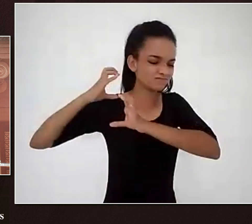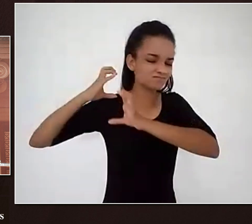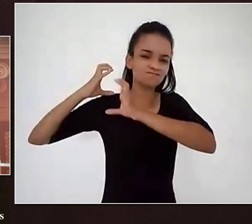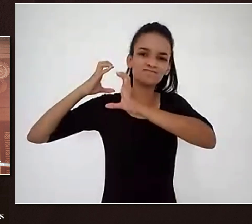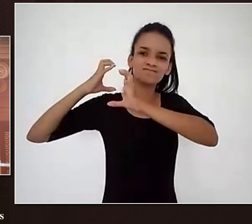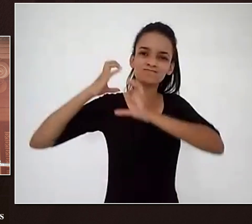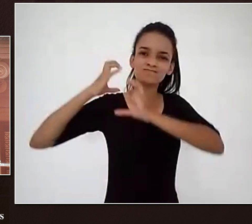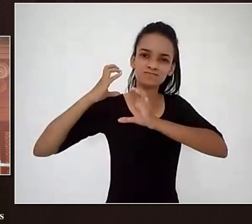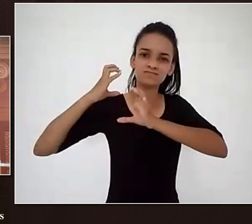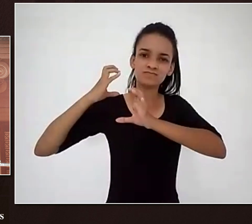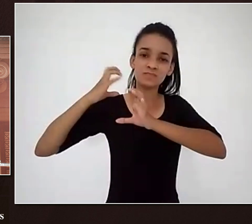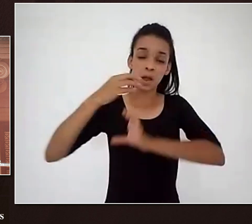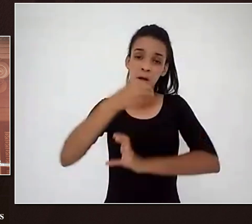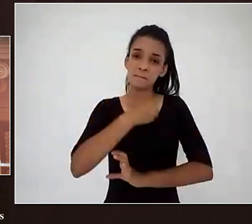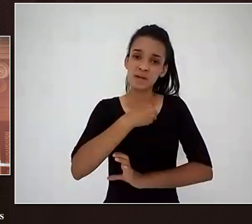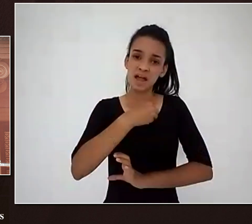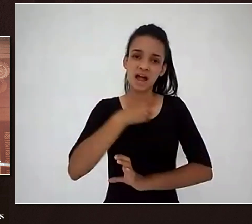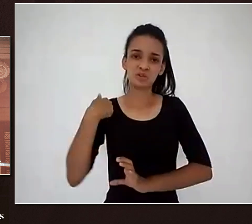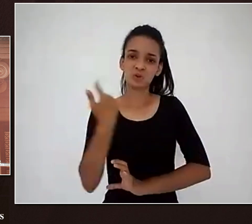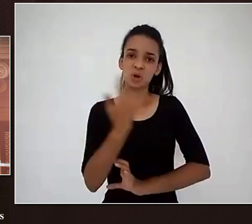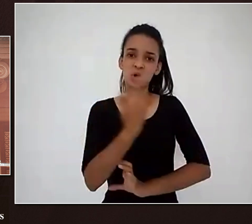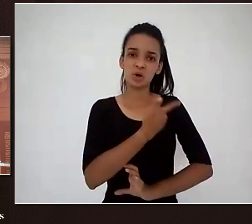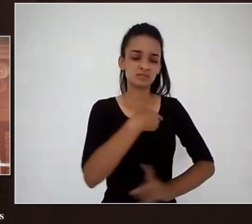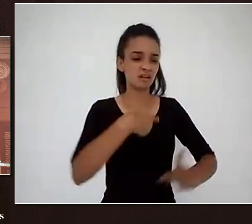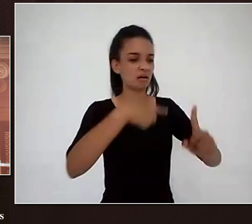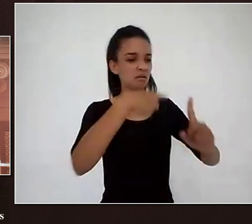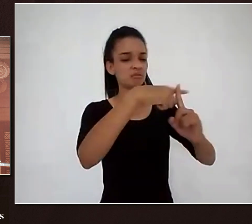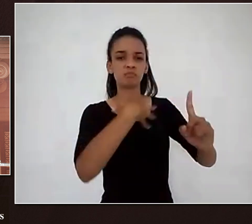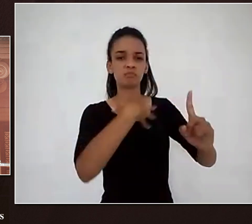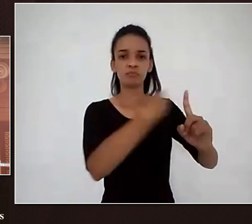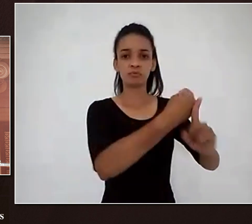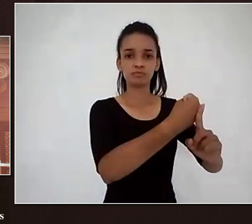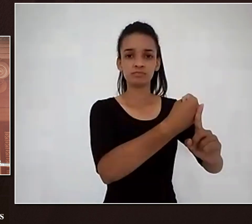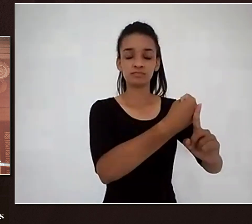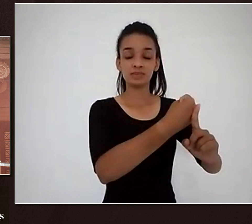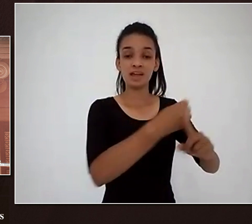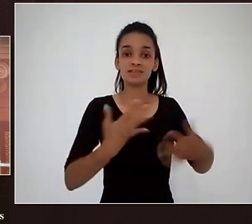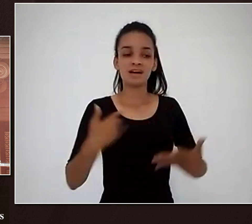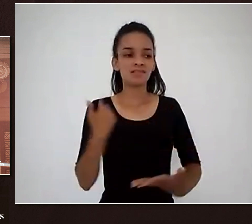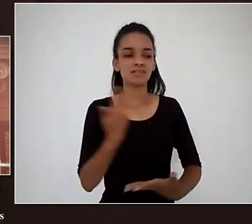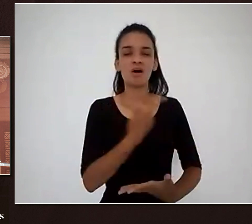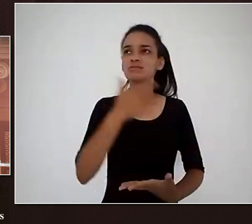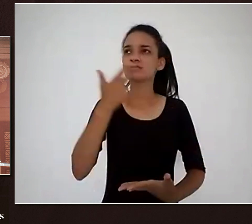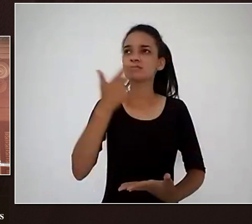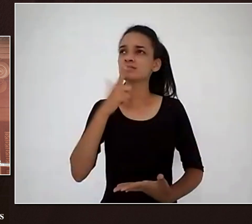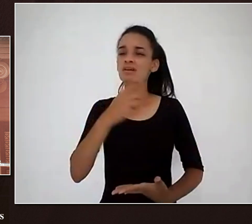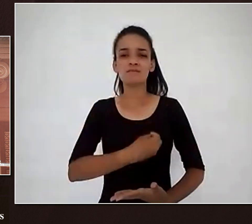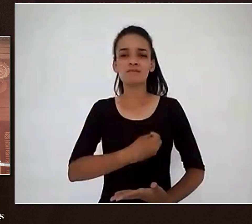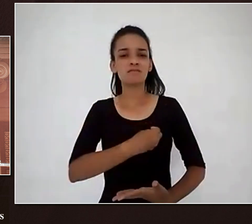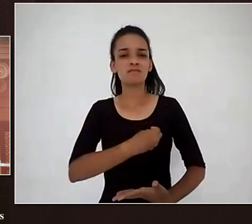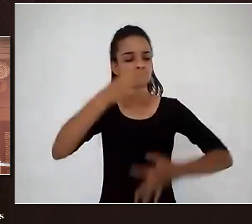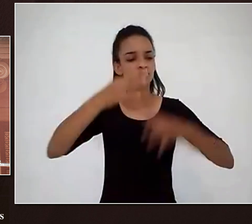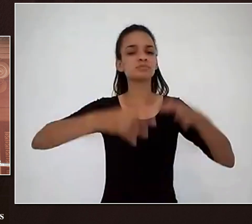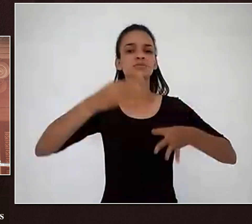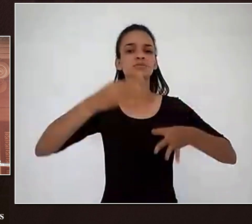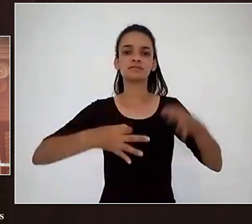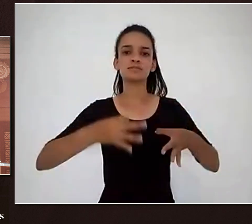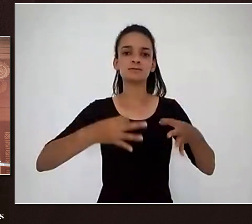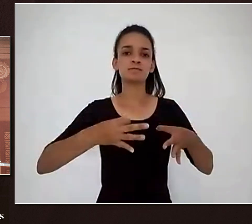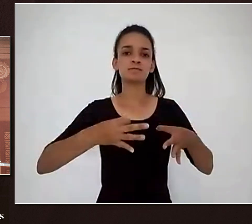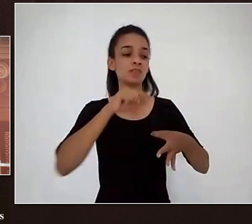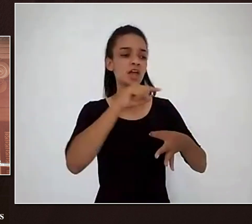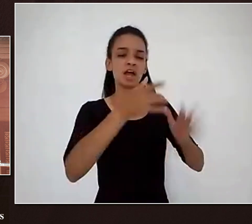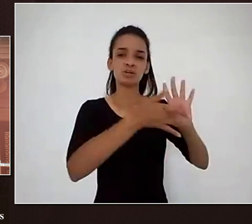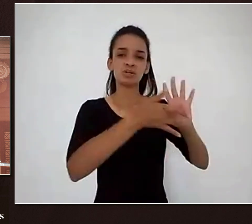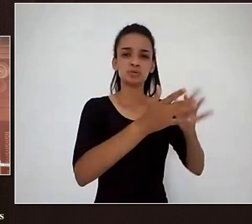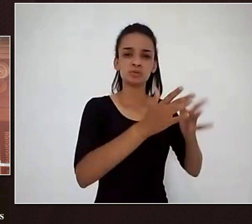os pecados, vivamos para a justiça. Por suas chagas fomos sarados. Por que,